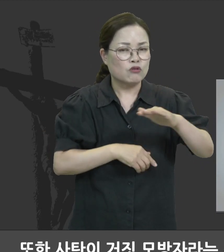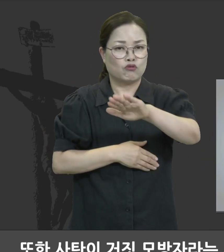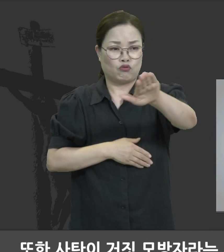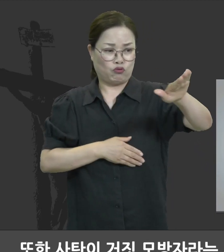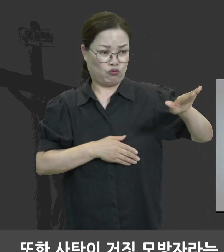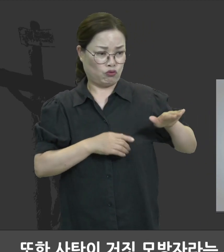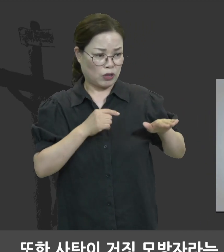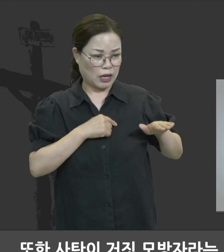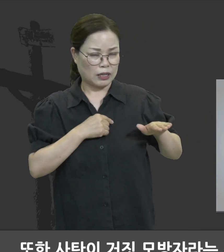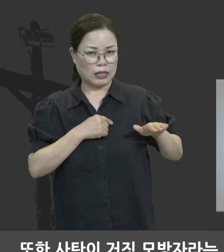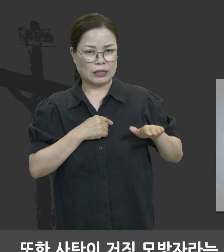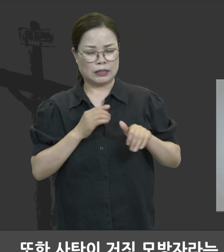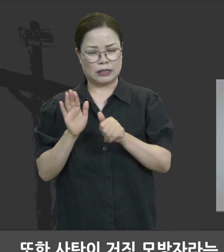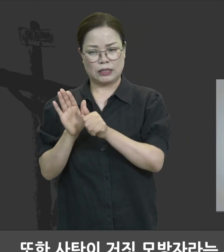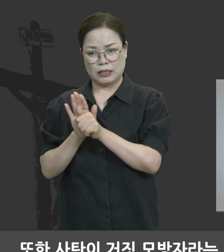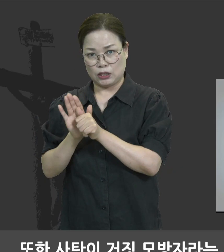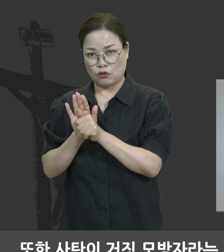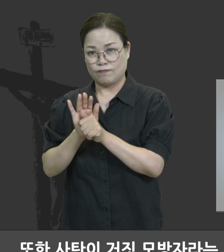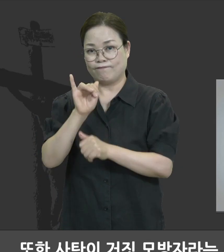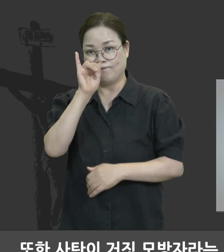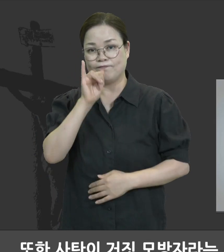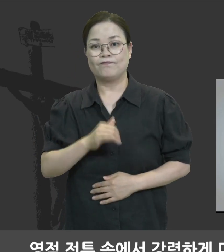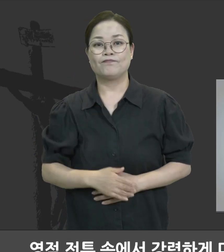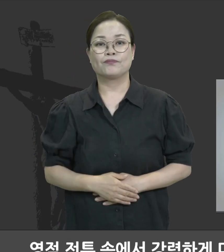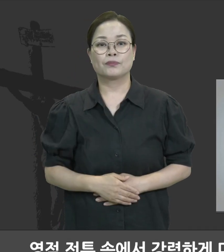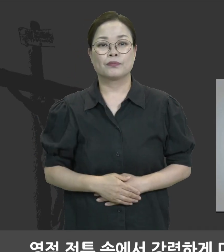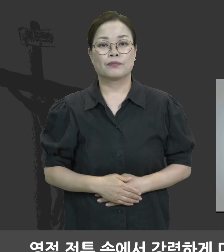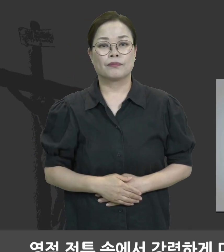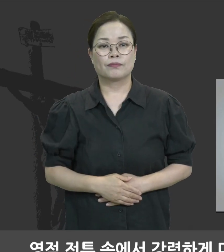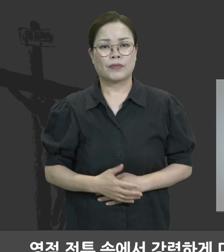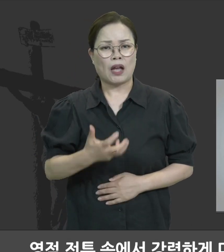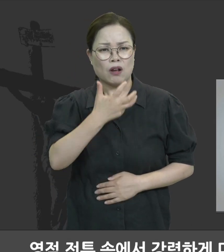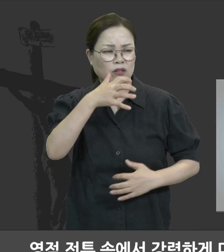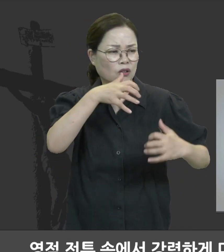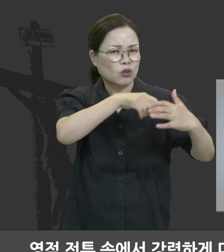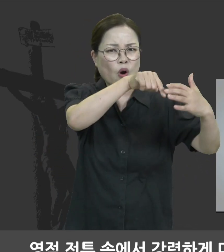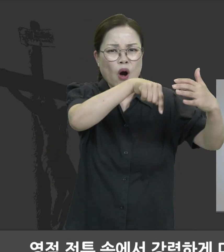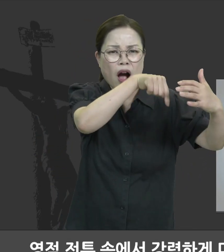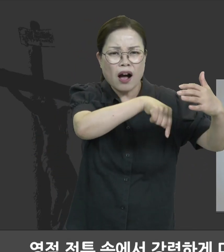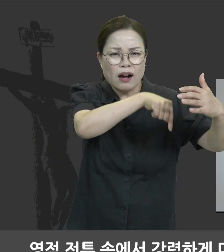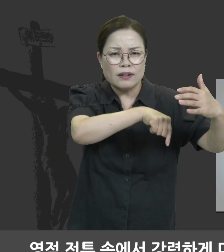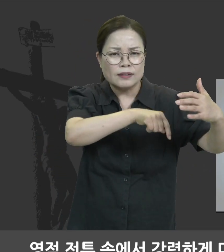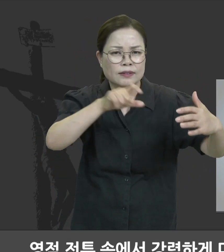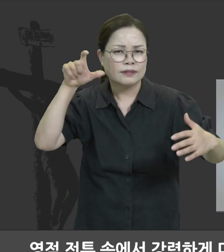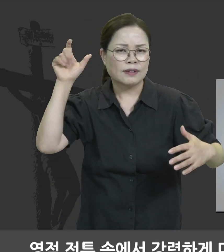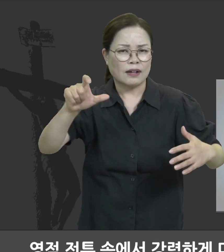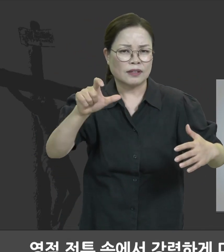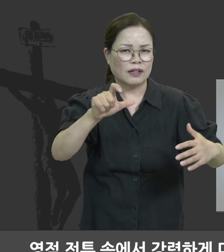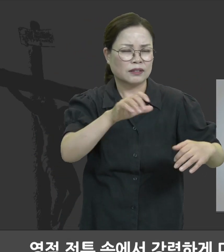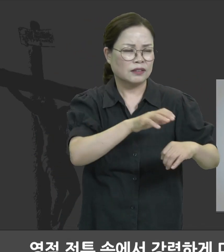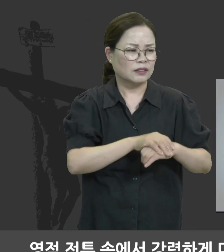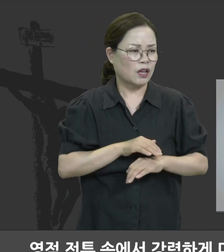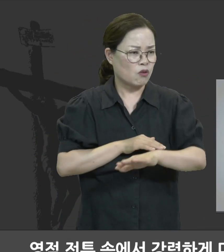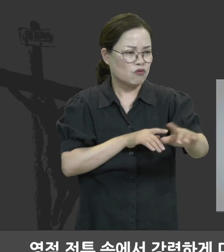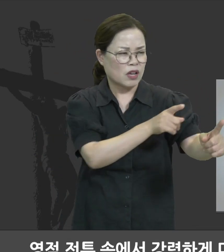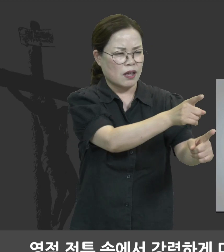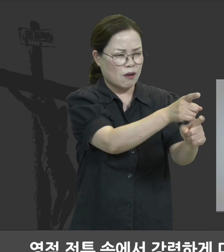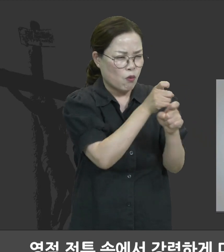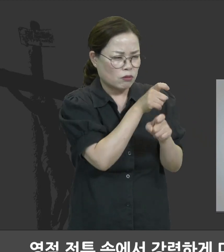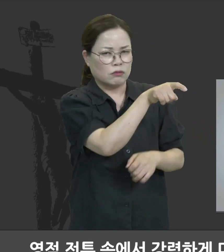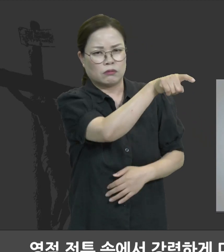우리에게 큰 위로의 메시지가 됩니다. 영적 전투 속에서 강력하게 다가오는 우리의